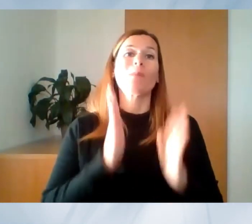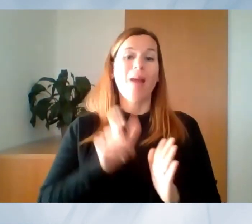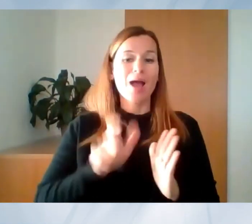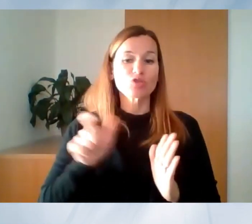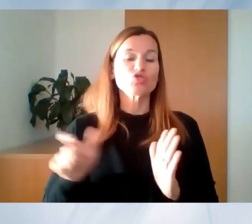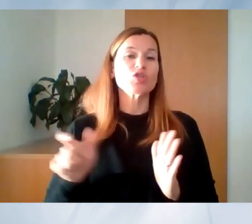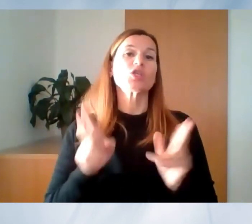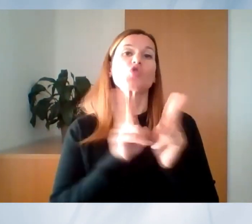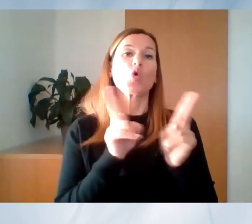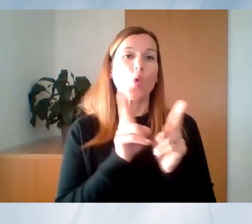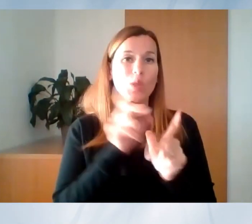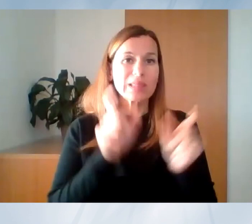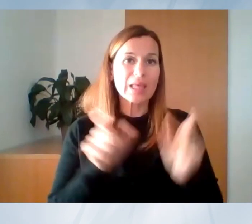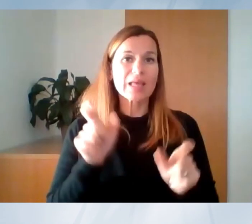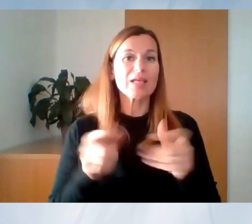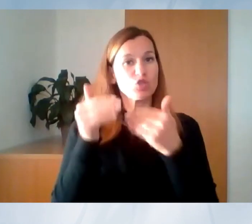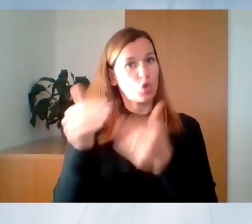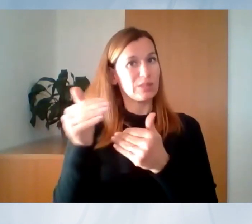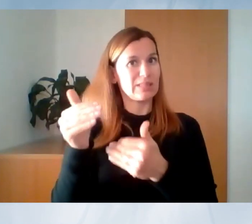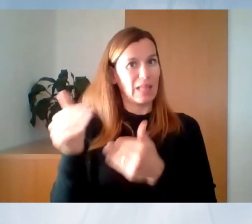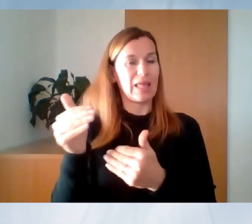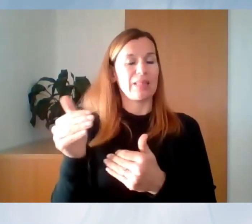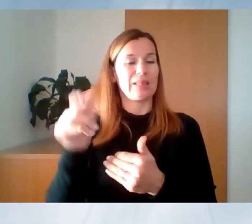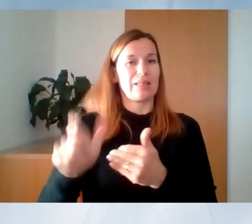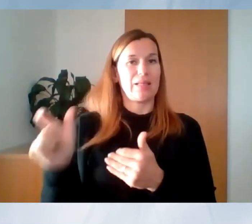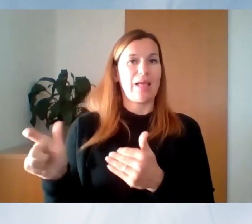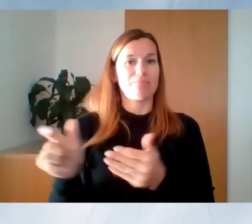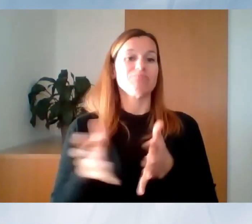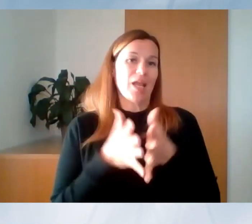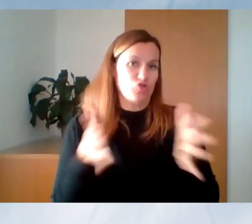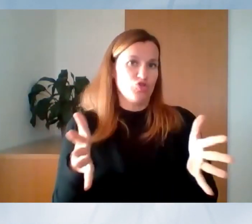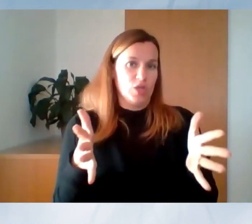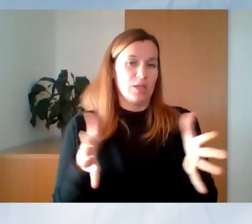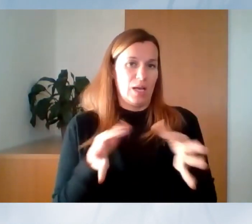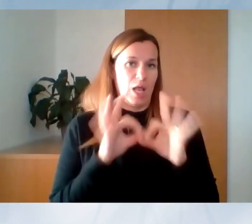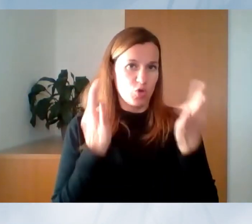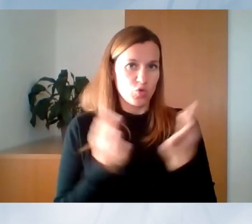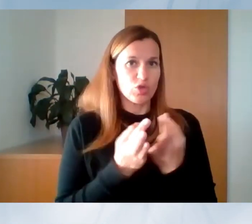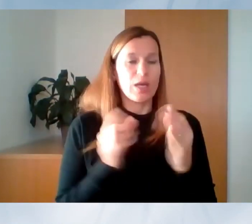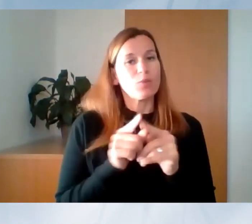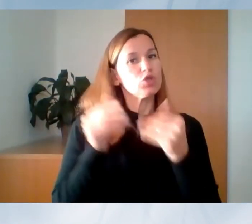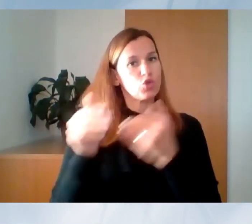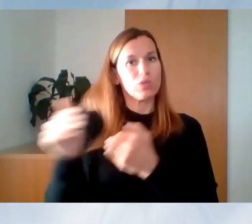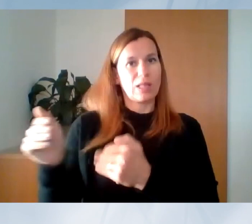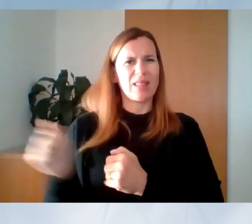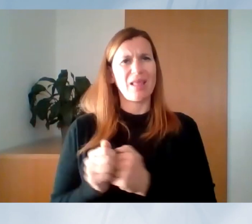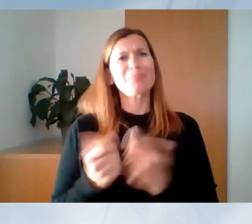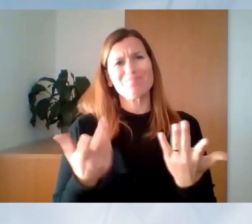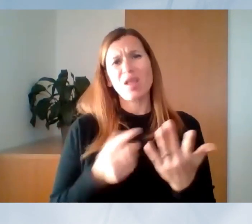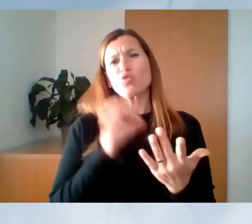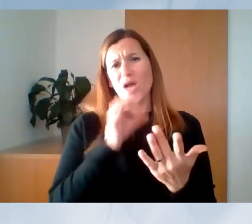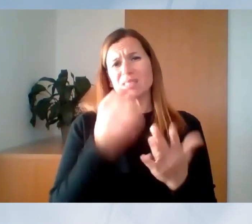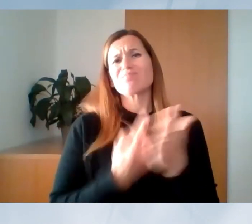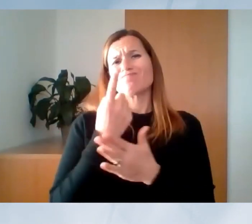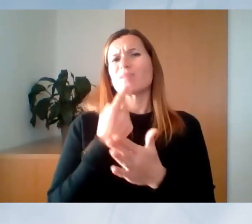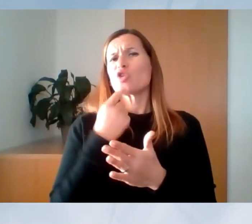in sosedje. Razširjena družina in zaselek. Vedno je seveda bilo tudi kakšen človek, ki ni